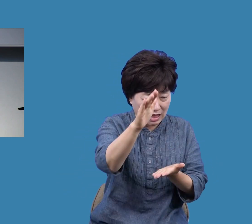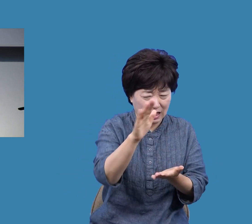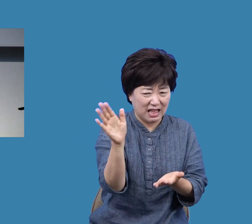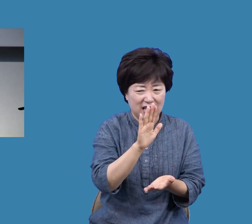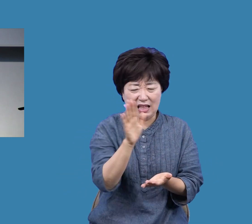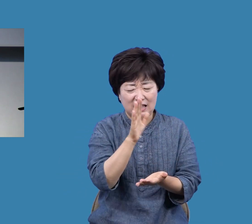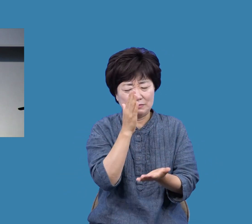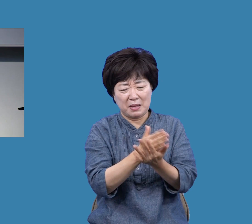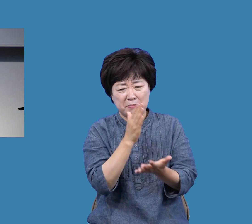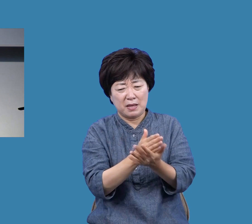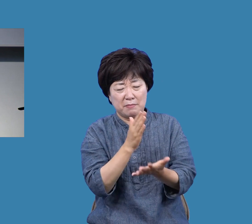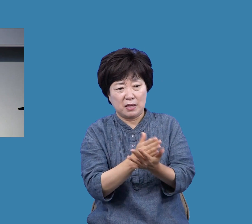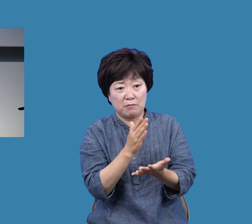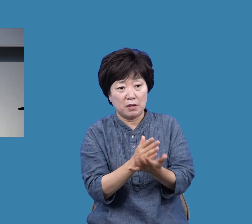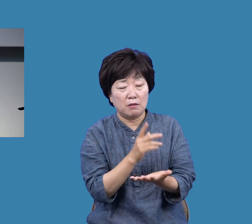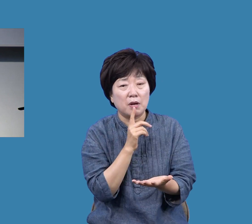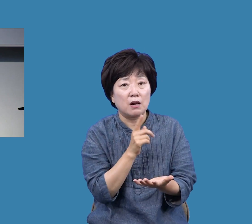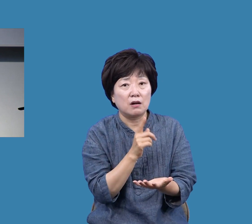이 생각은 어디서부터 온 거야?